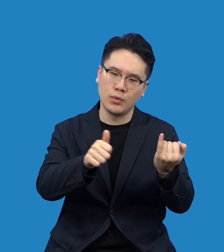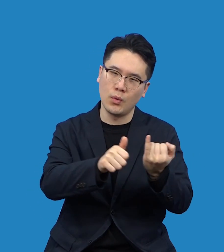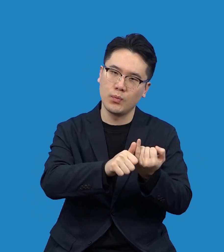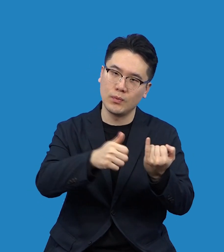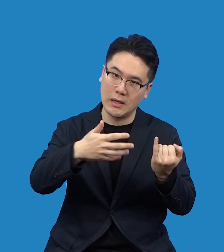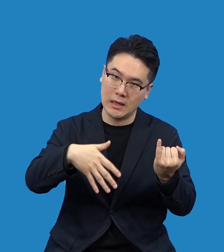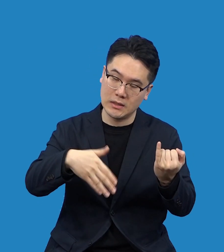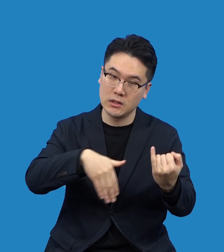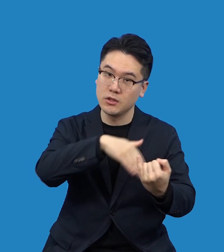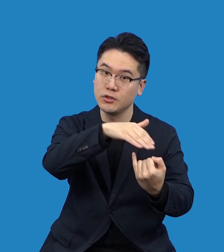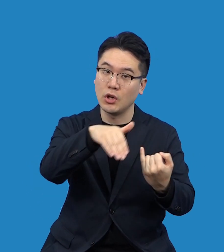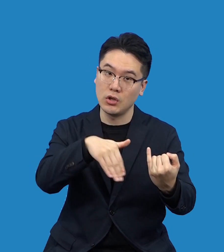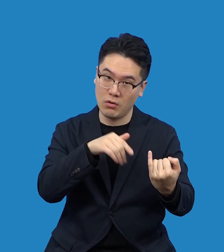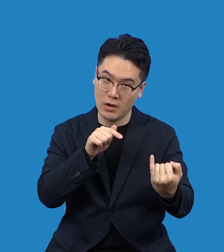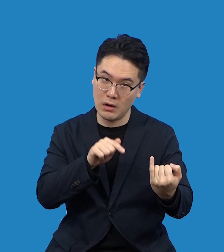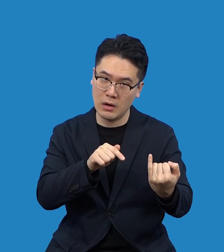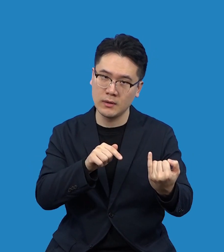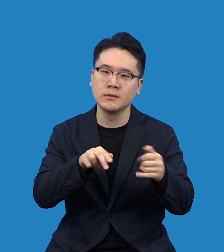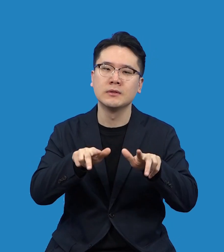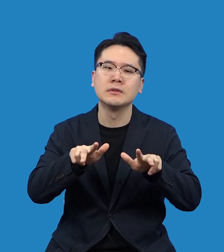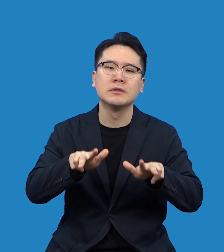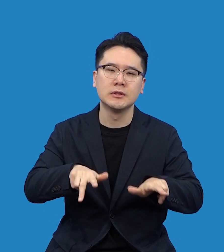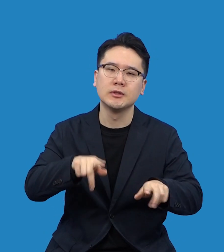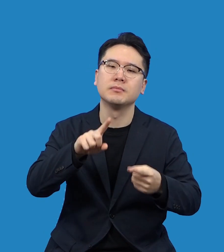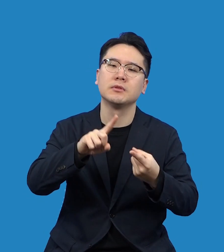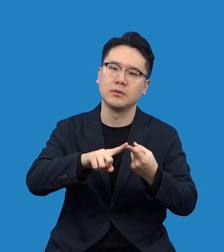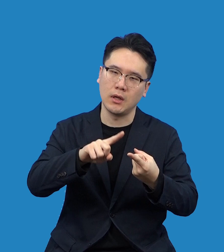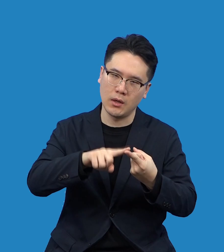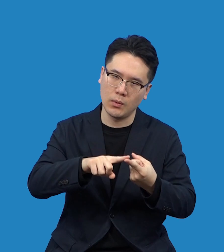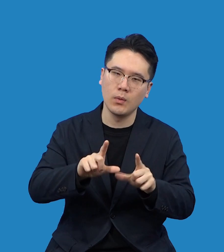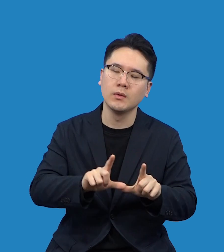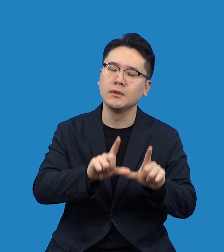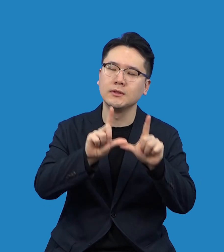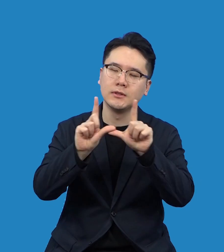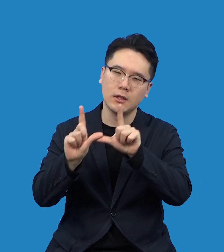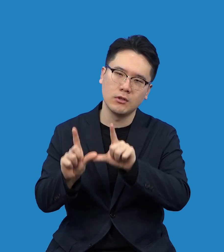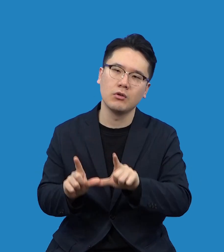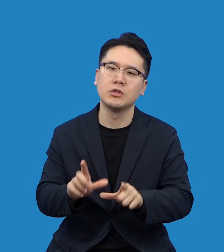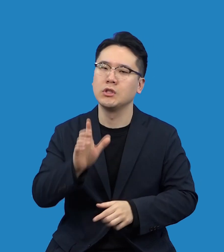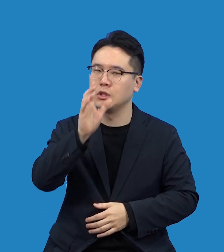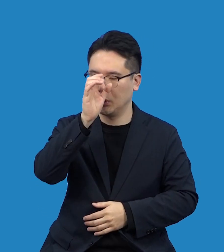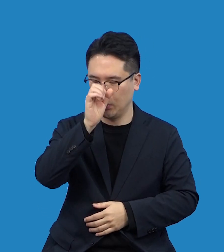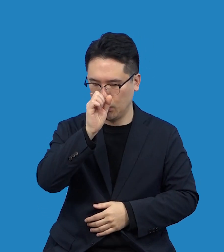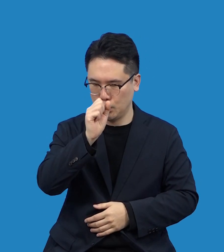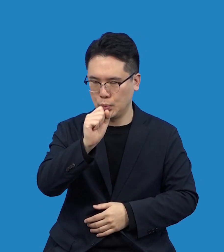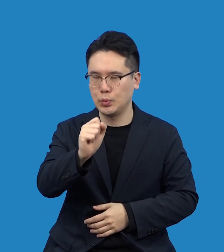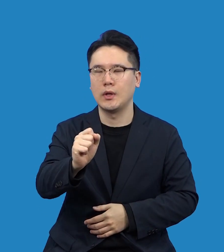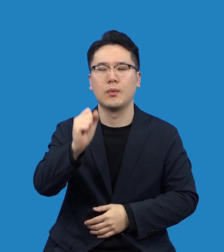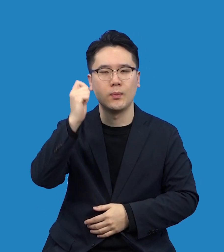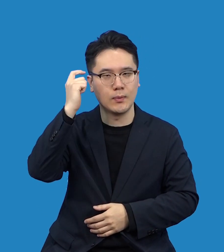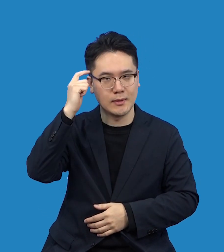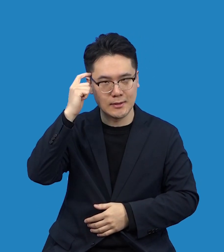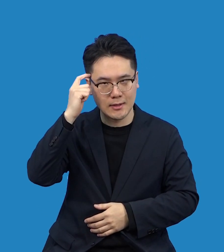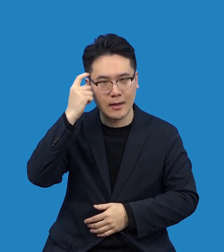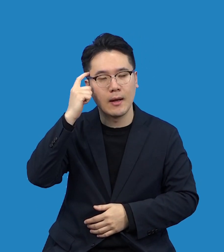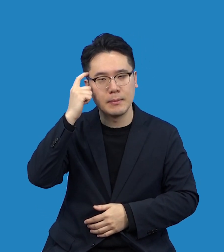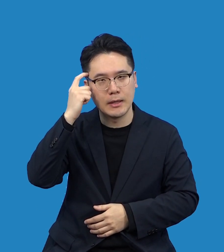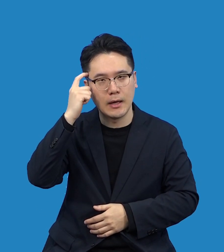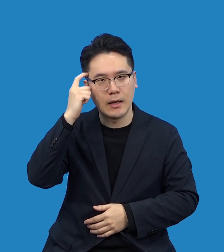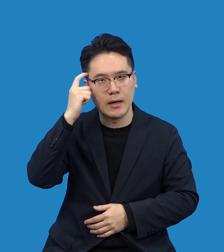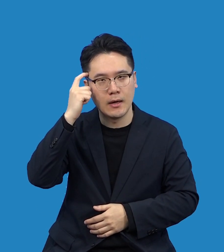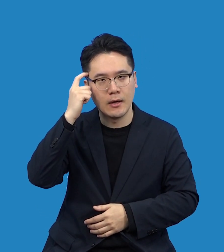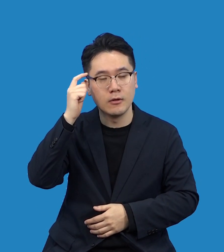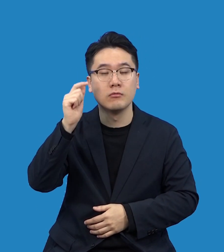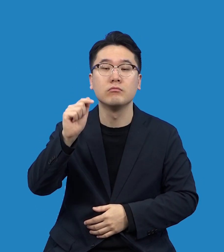처녀가 지금 상태로 이대로 지내는 것이 좋다고 생각합니다. 이런